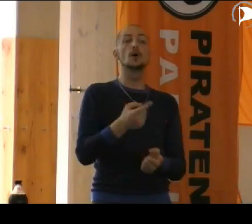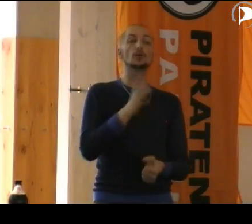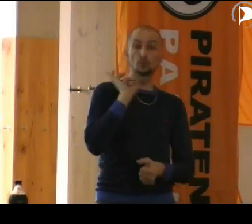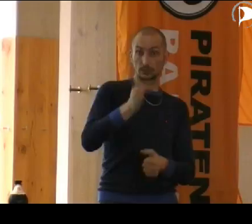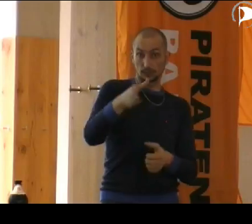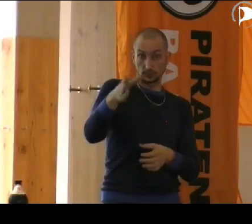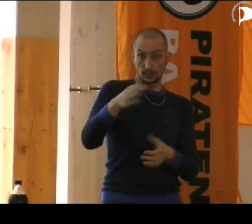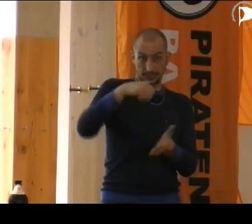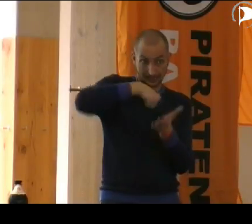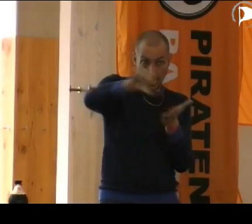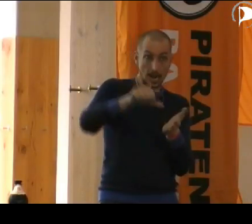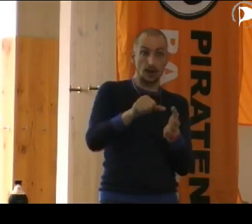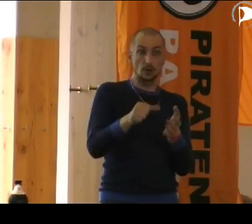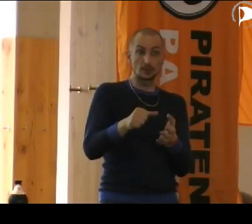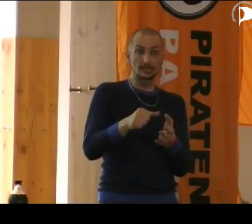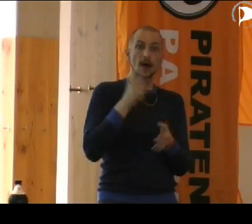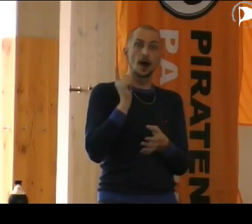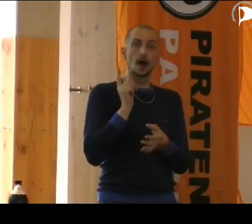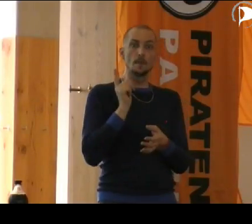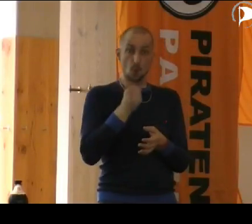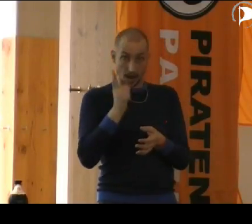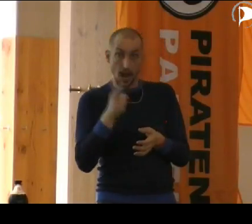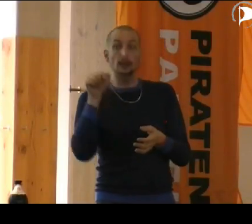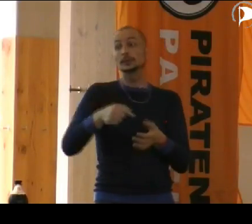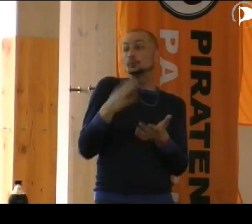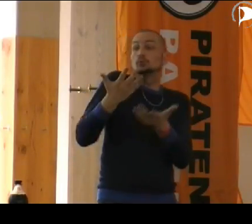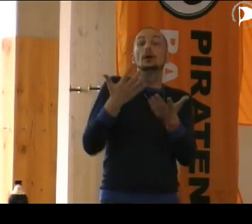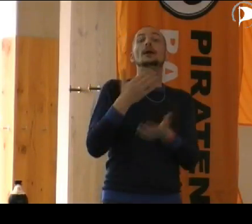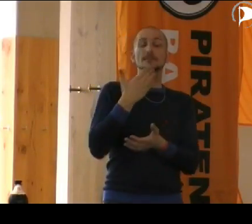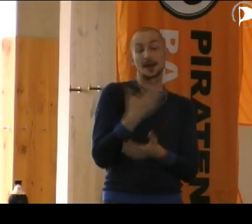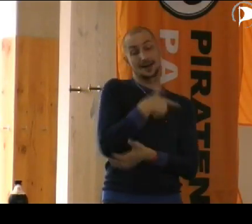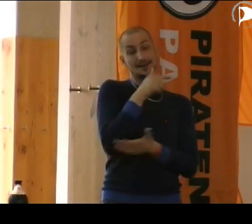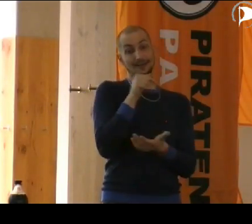tanzbaren die wir haben in diesem jahr danke dafür